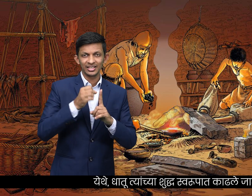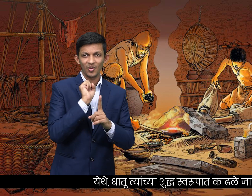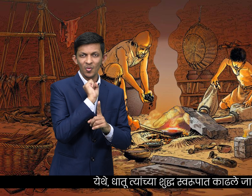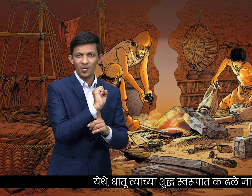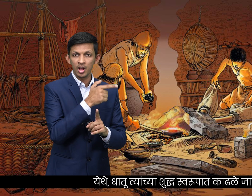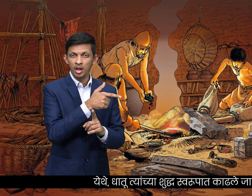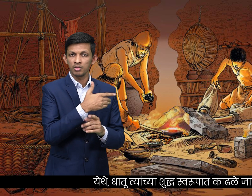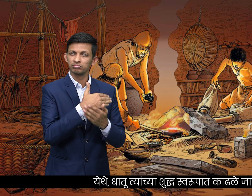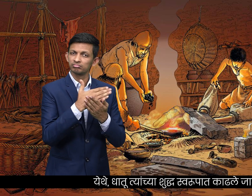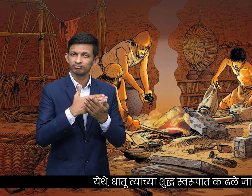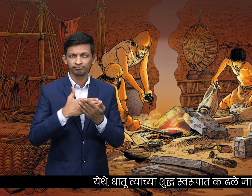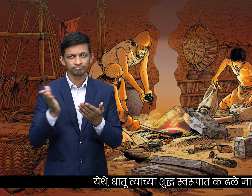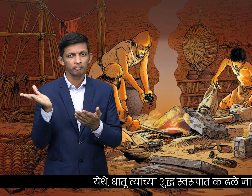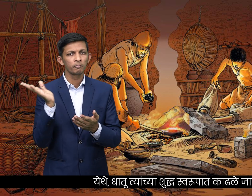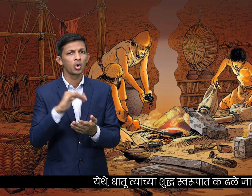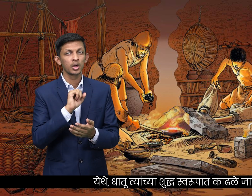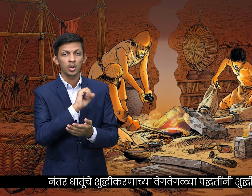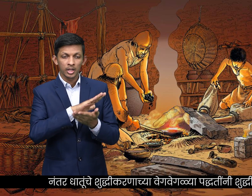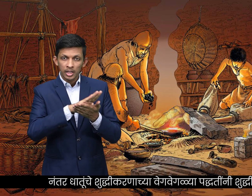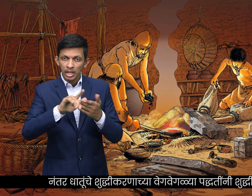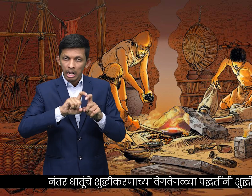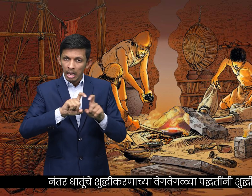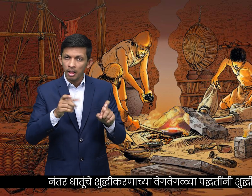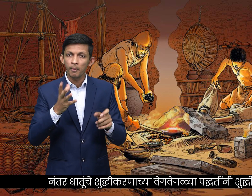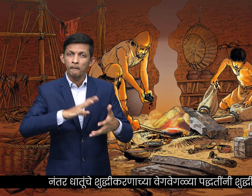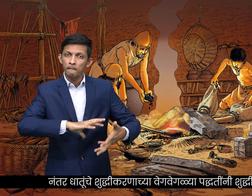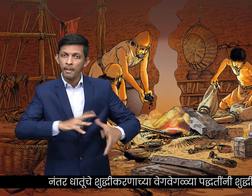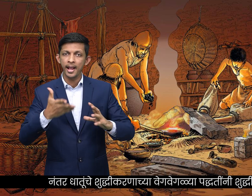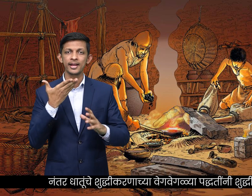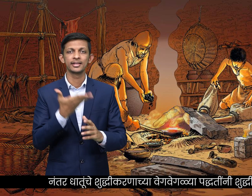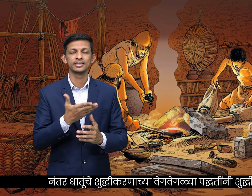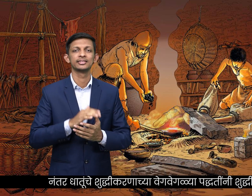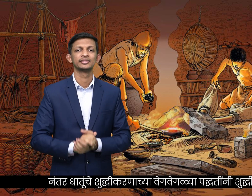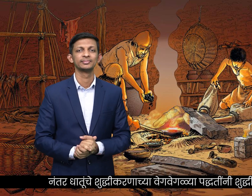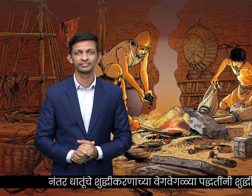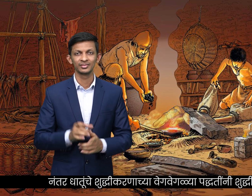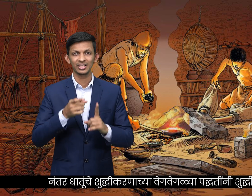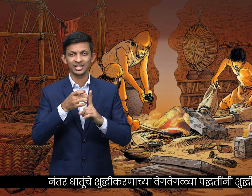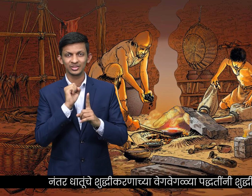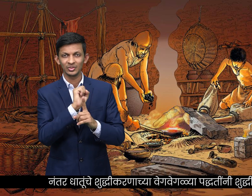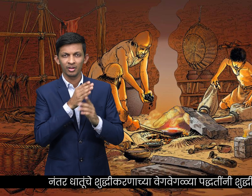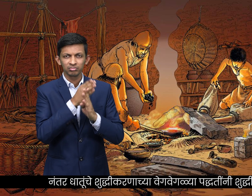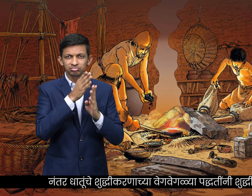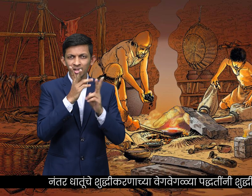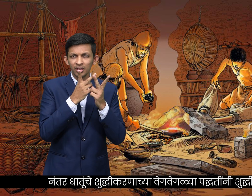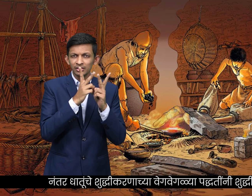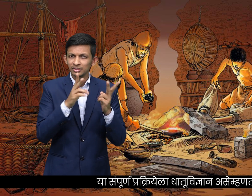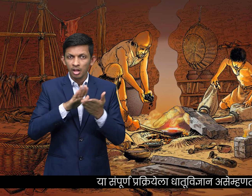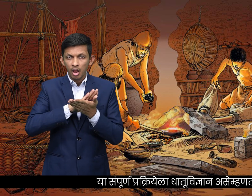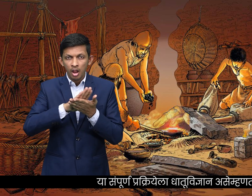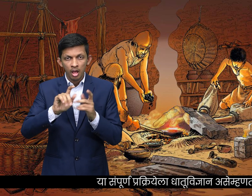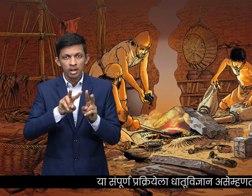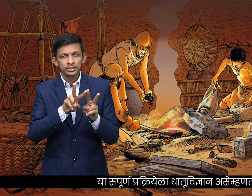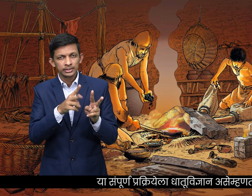येथे धातू त्यांच्या शुद्ध स्वरूपात काढले जातात. नंतर धातूचे शुद्धीकरणाच्या वेगवेगळ्या पद्धतीने शुद्धीकरण केले जाते.